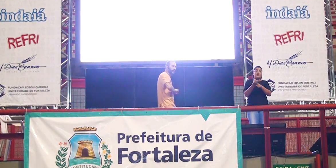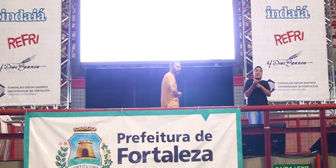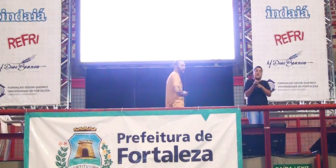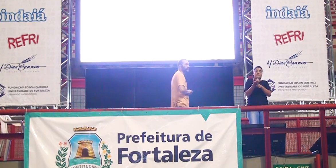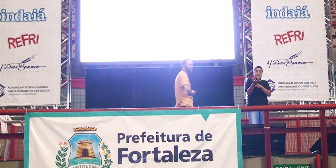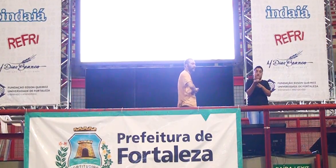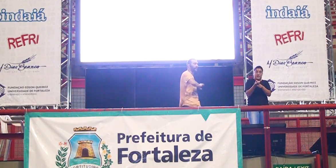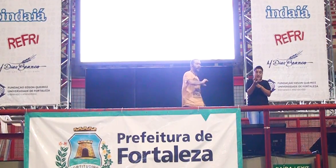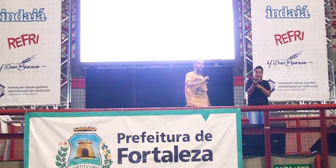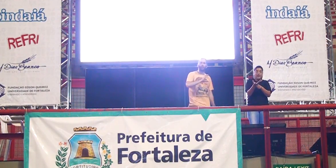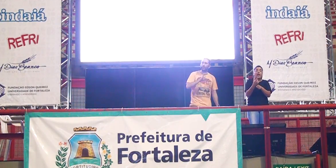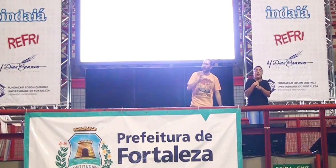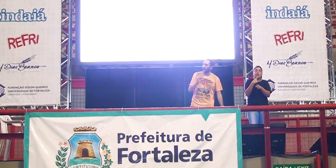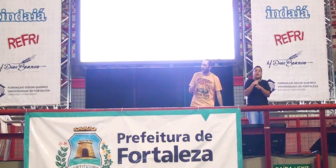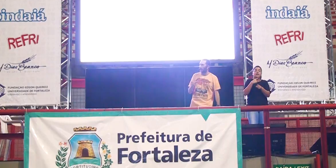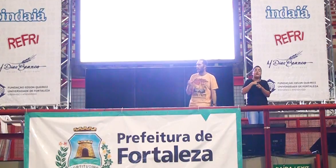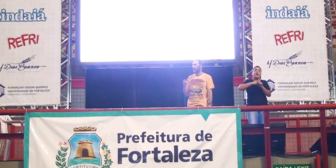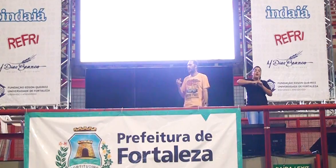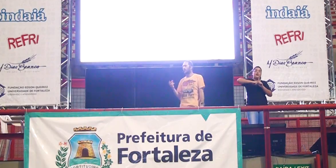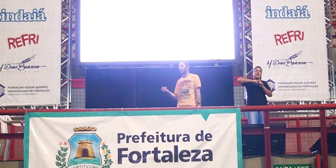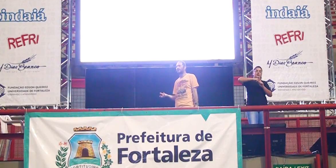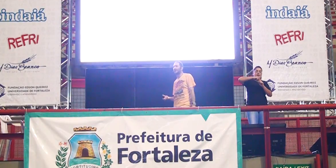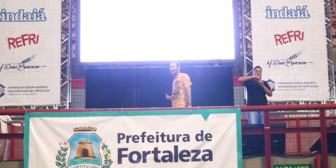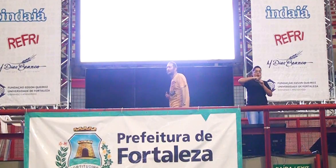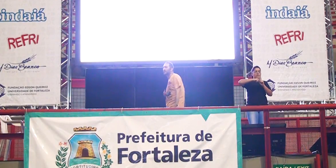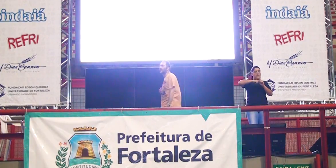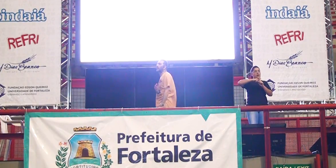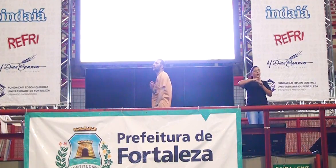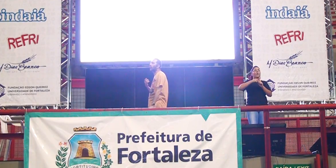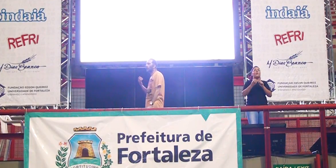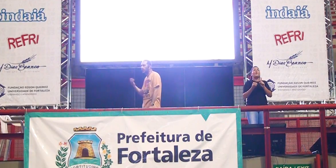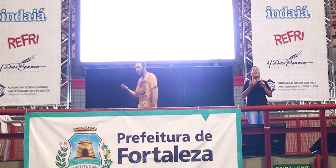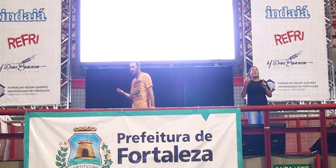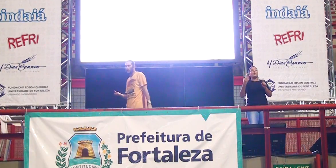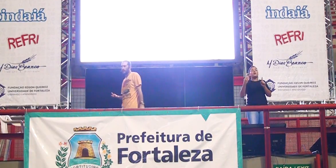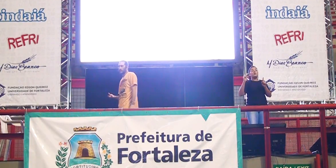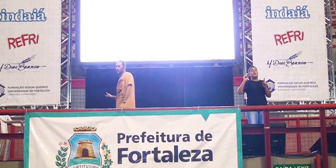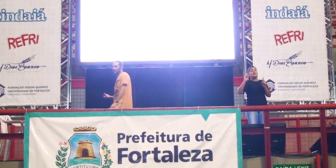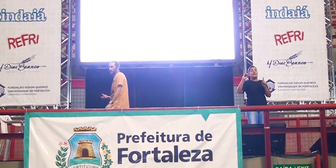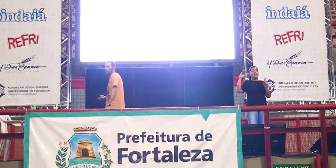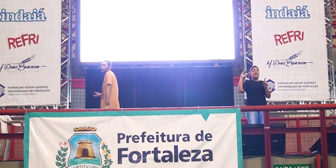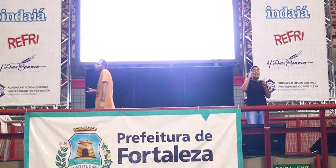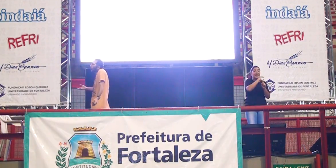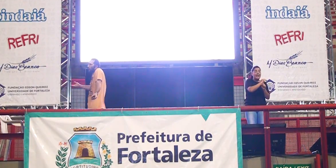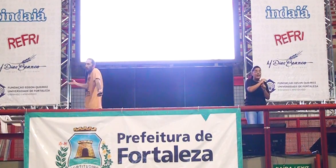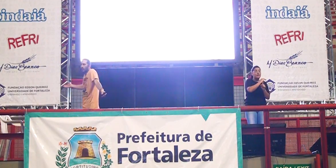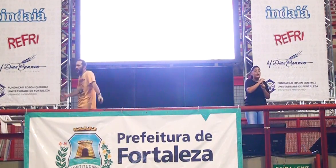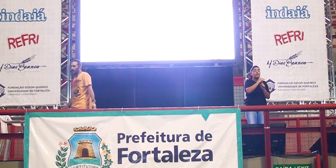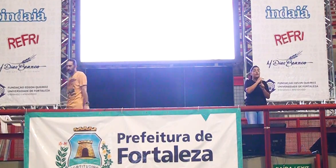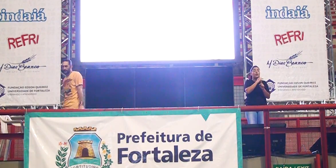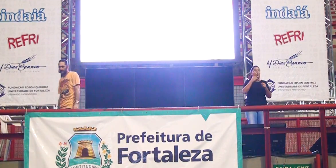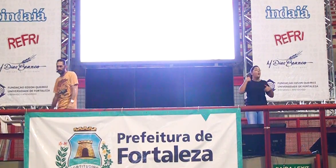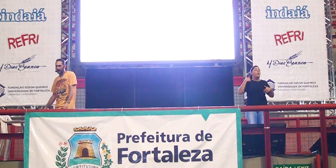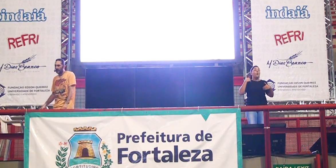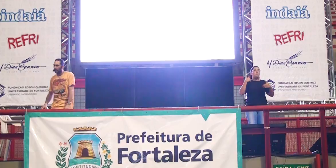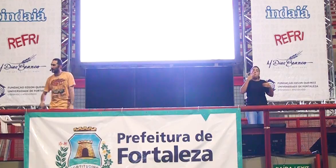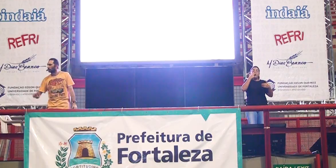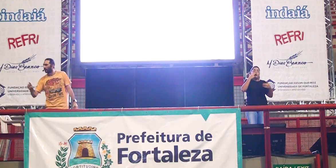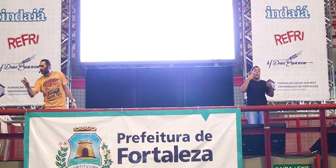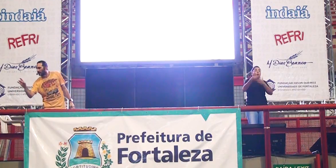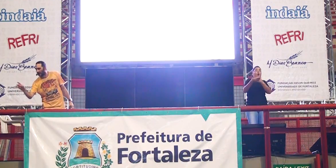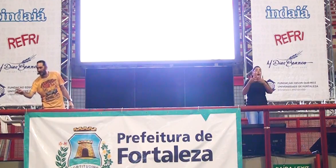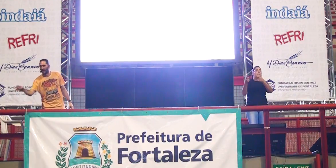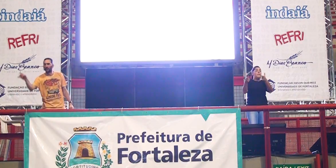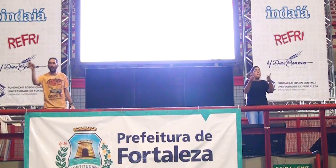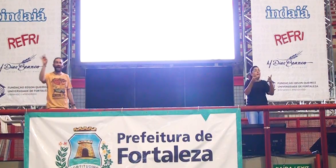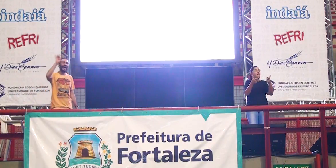Fisicamente falando, temperatura, ela mede a quantidade de calor de um corpo qualquer. Mas se eu